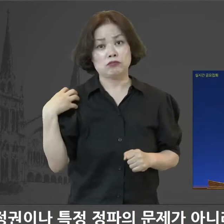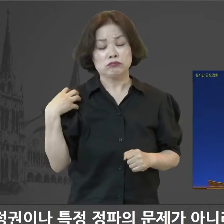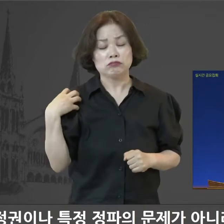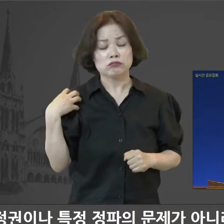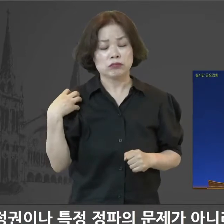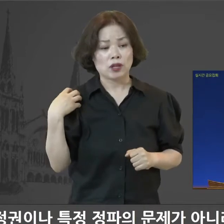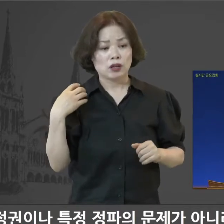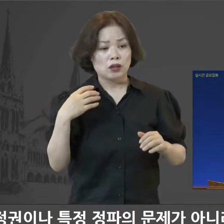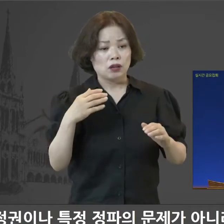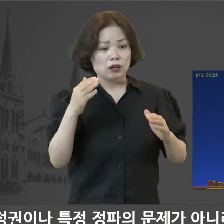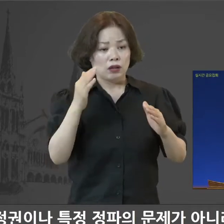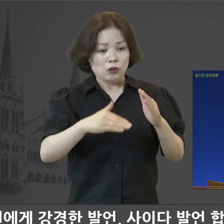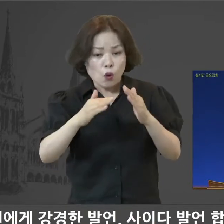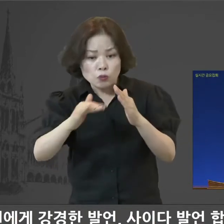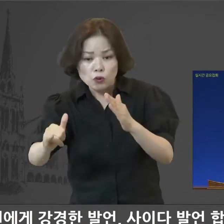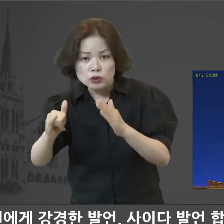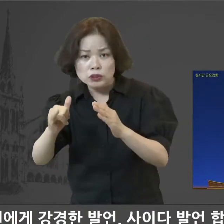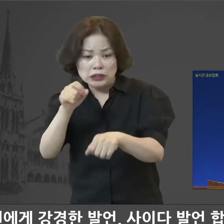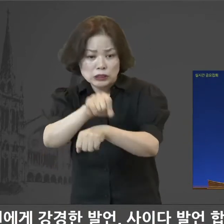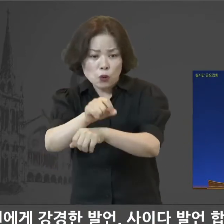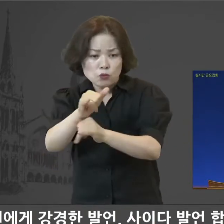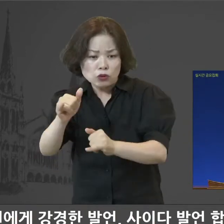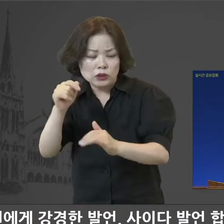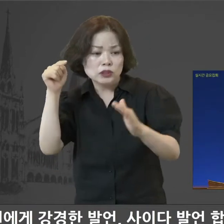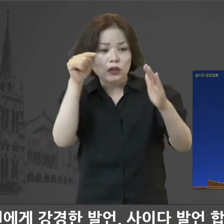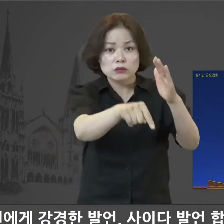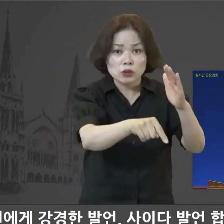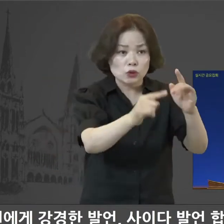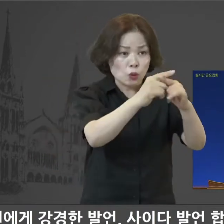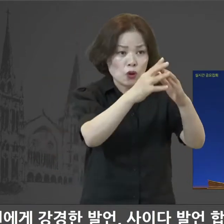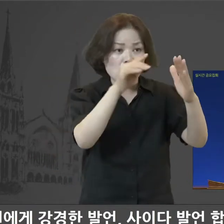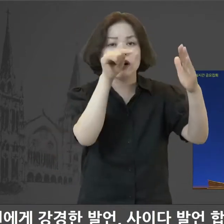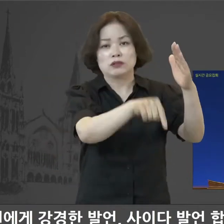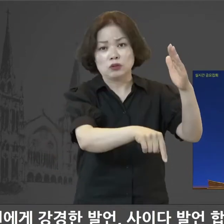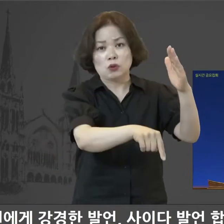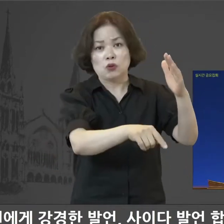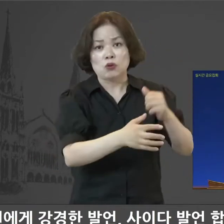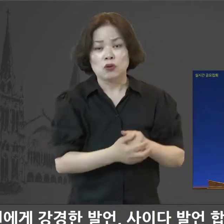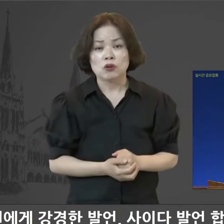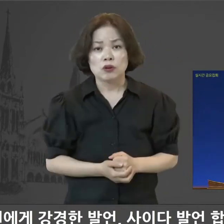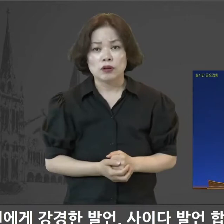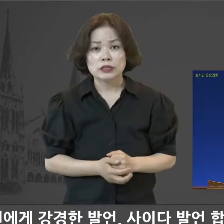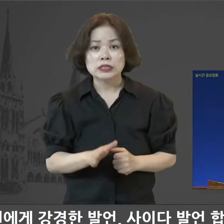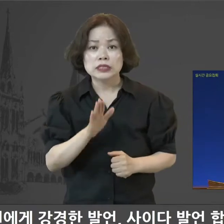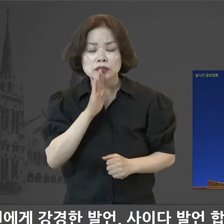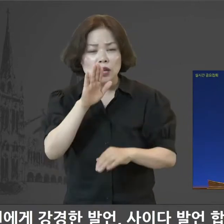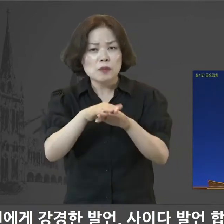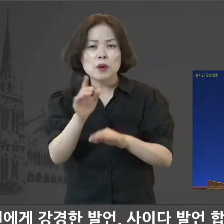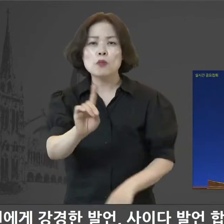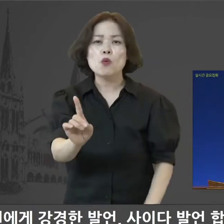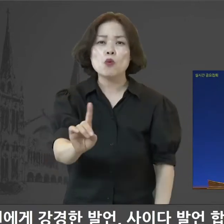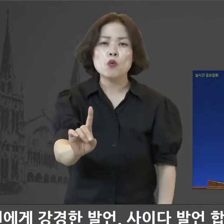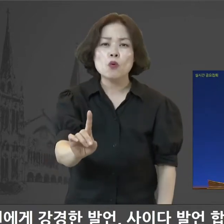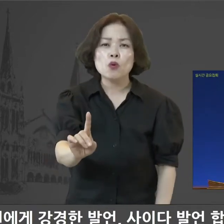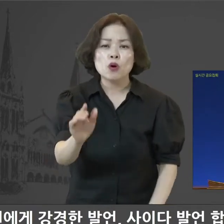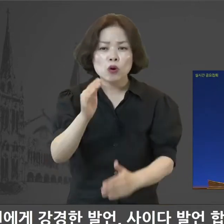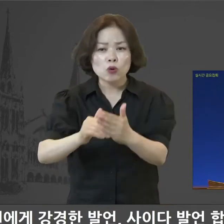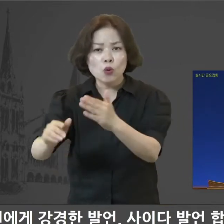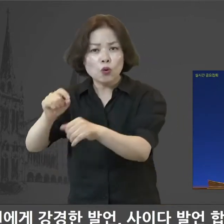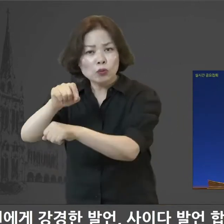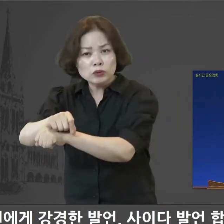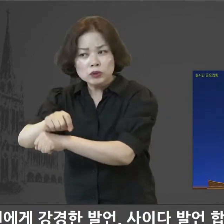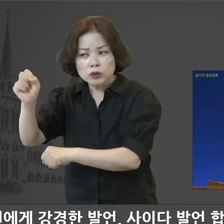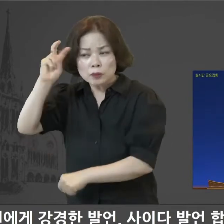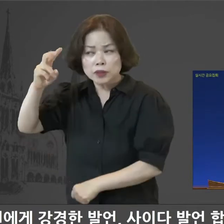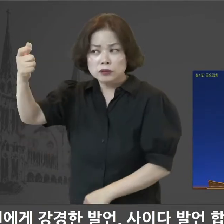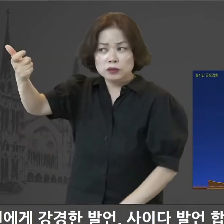근데 찾아온 공무원한테 저는 그게 답답했어요. 뭐냐면, 여러분 잘 생각해 보세요. 진정한 예배란 무엇입니까? 그 공무원이 우리한테